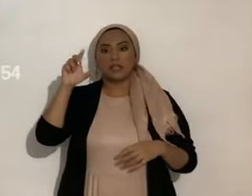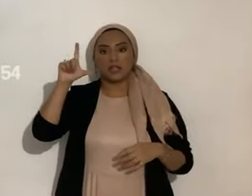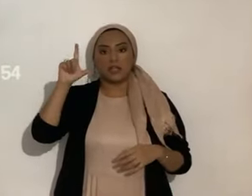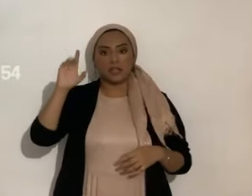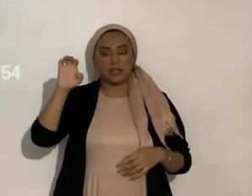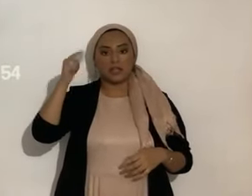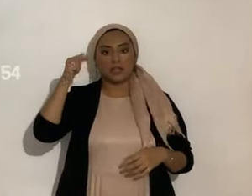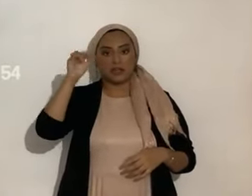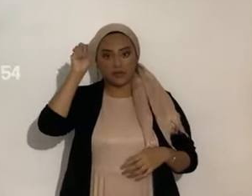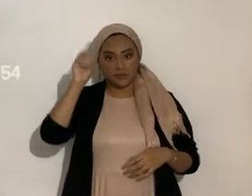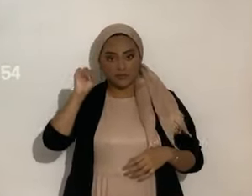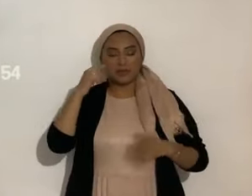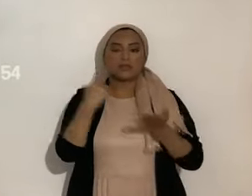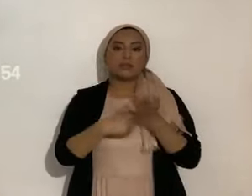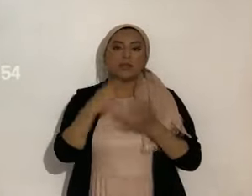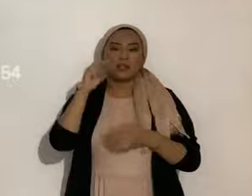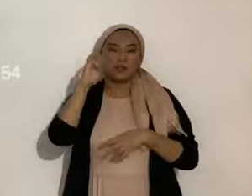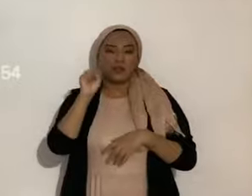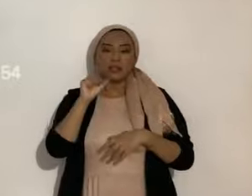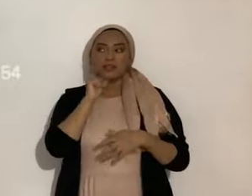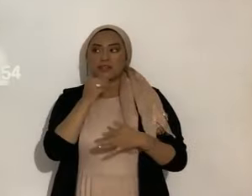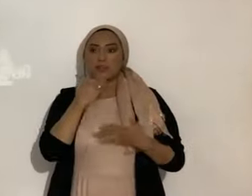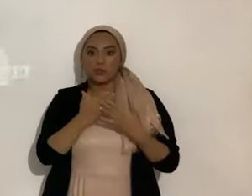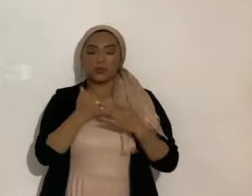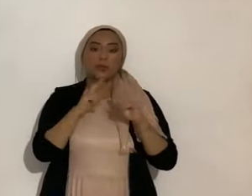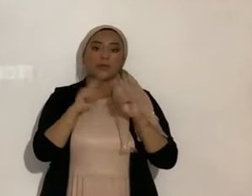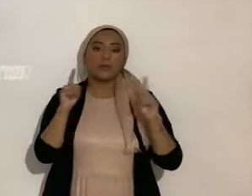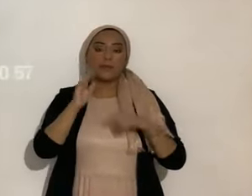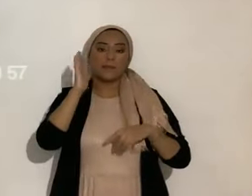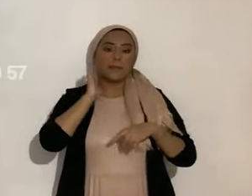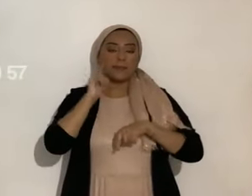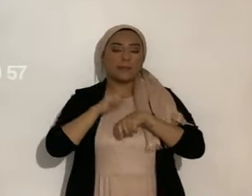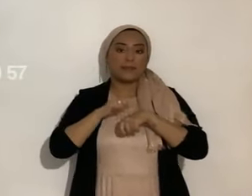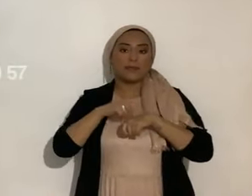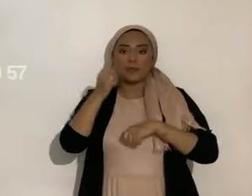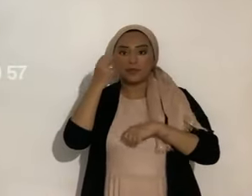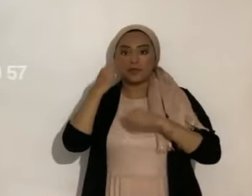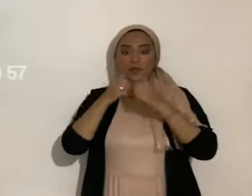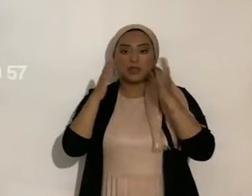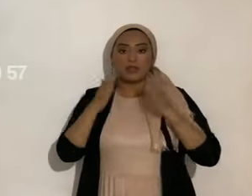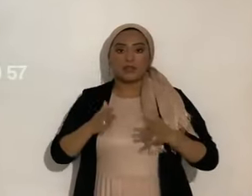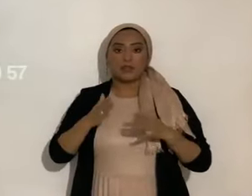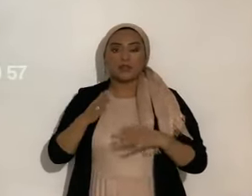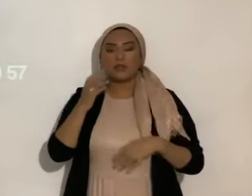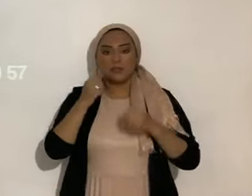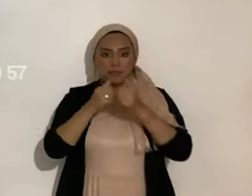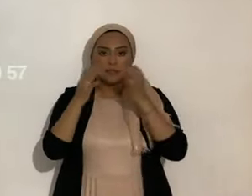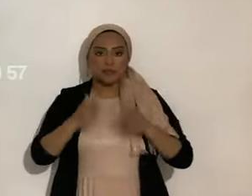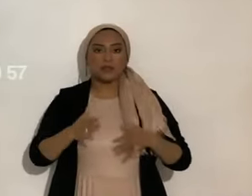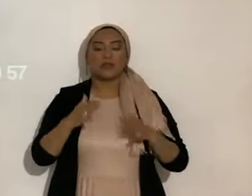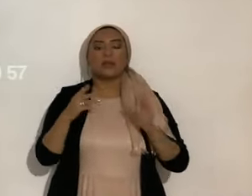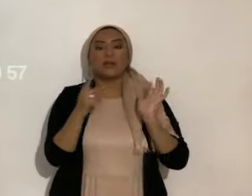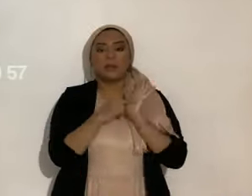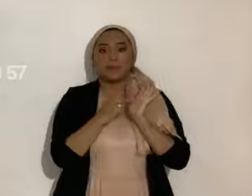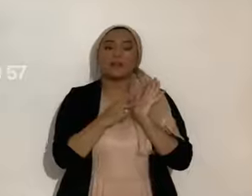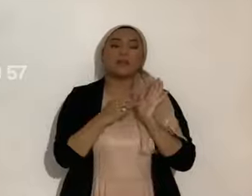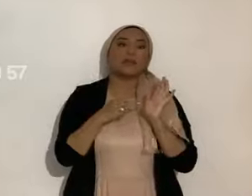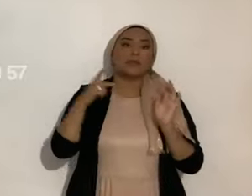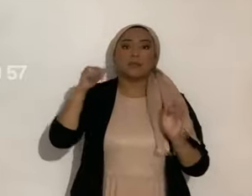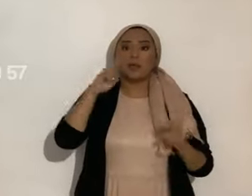y a veces las noticias no son muy agradables. Pero en aquellos tiempos los apóstoles, los Shalehim, Pedro, Pablo,